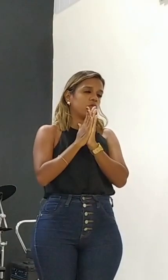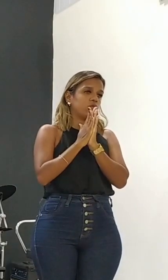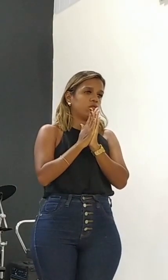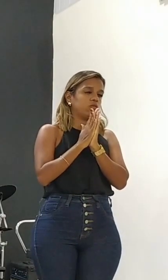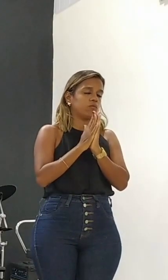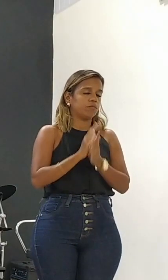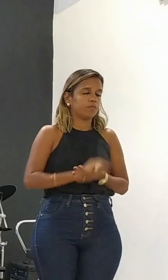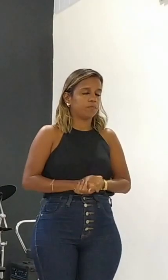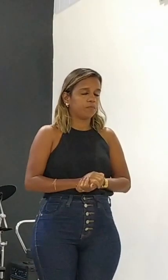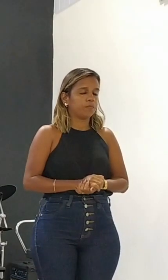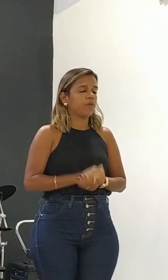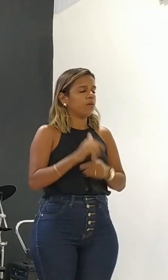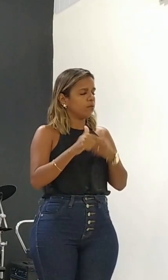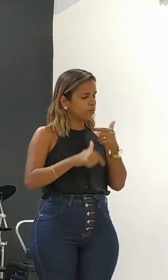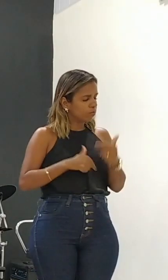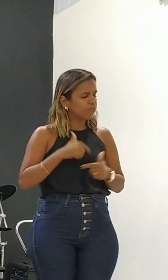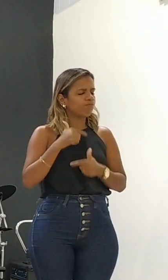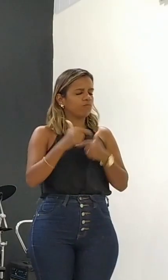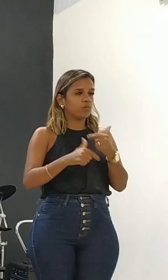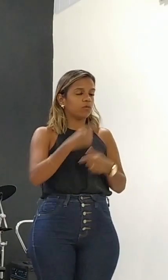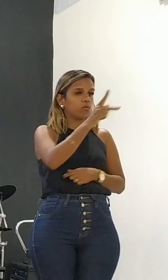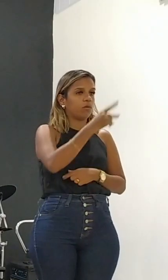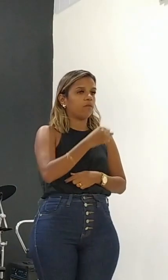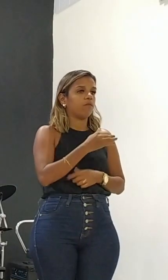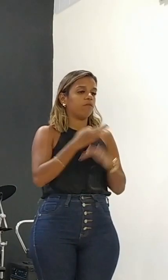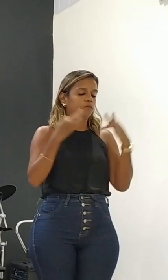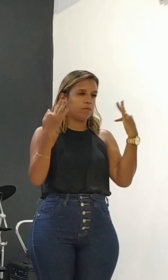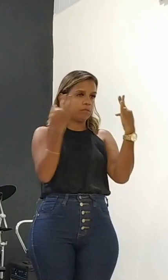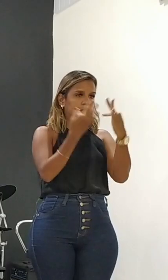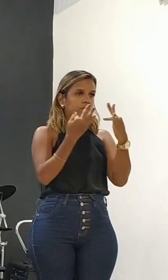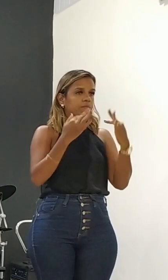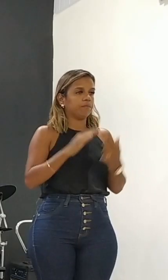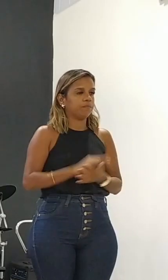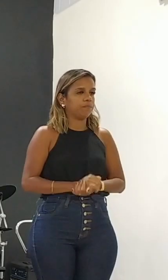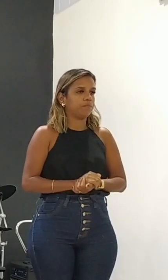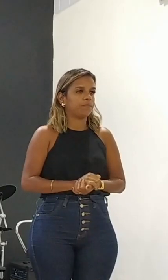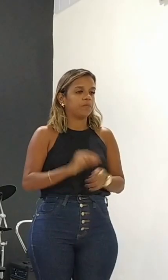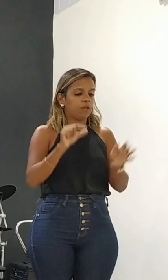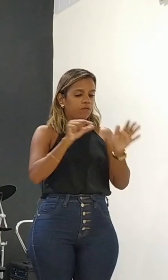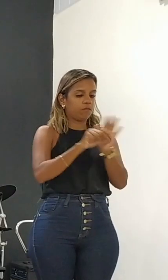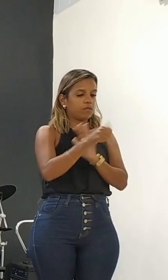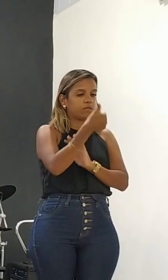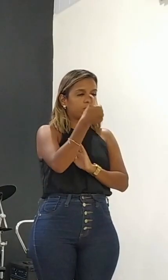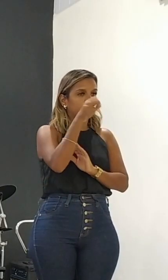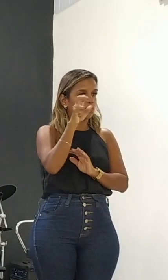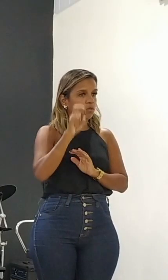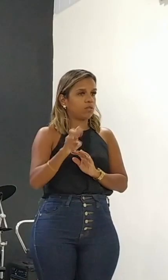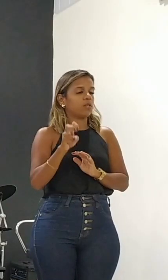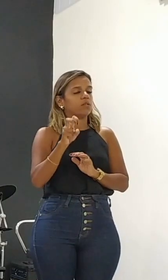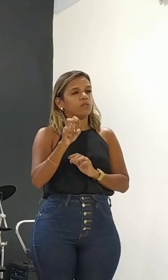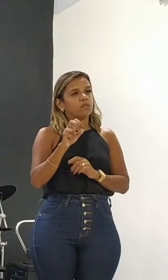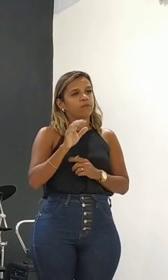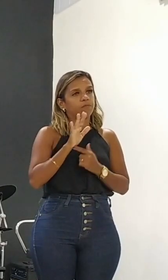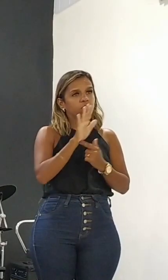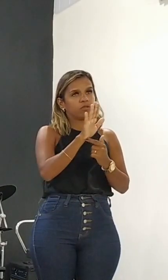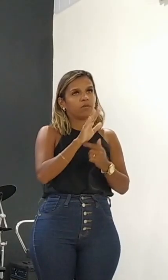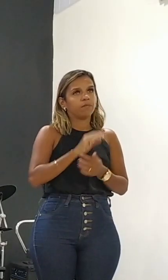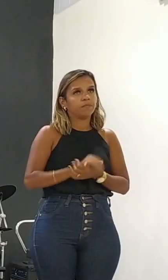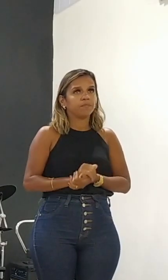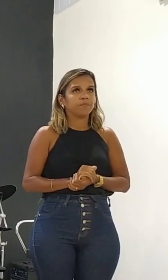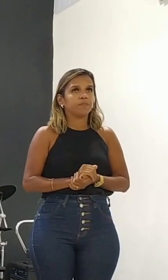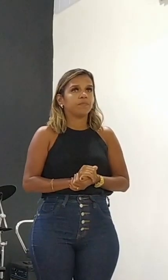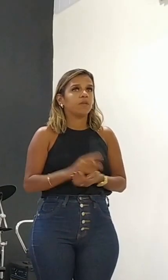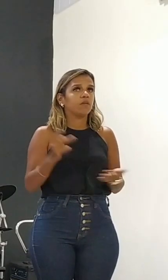lembra disso e luta pela tua família. Versículo 15 vai dizer: e sucedeu